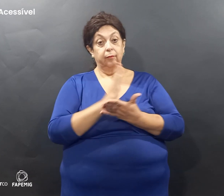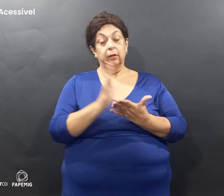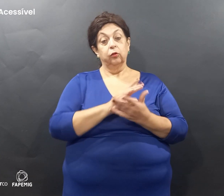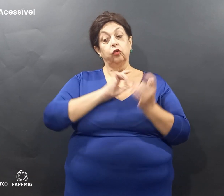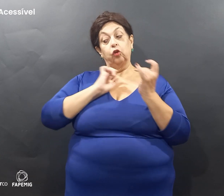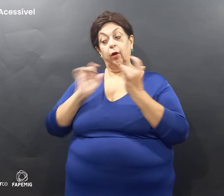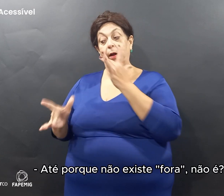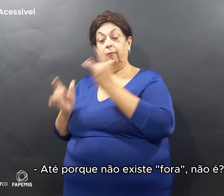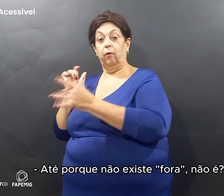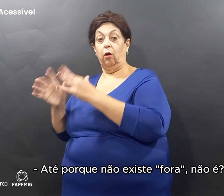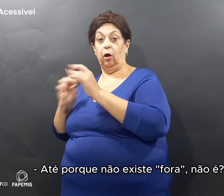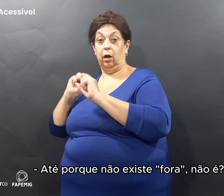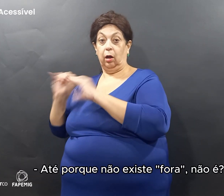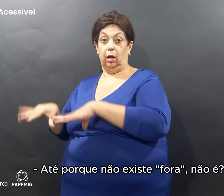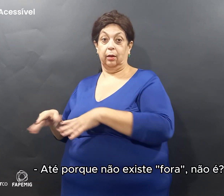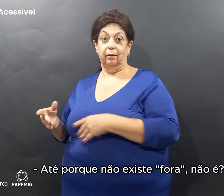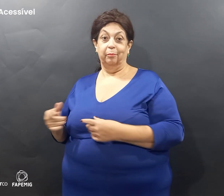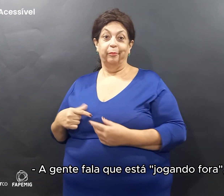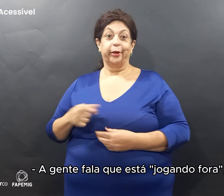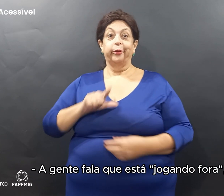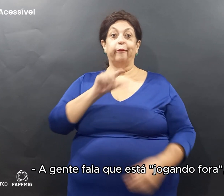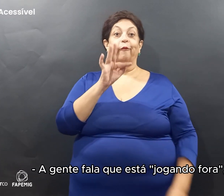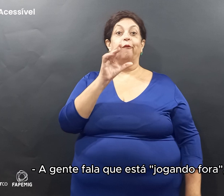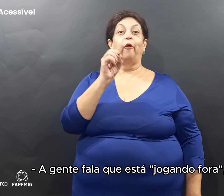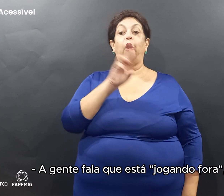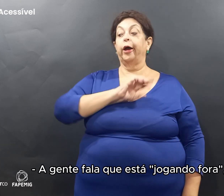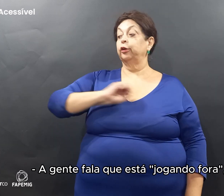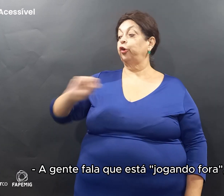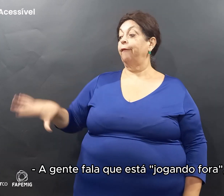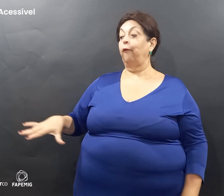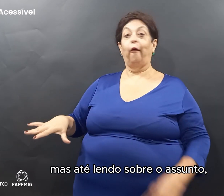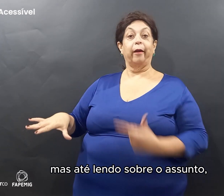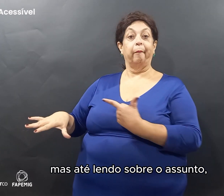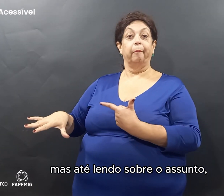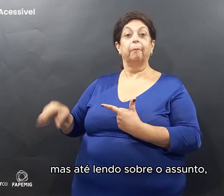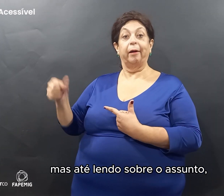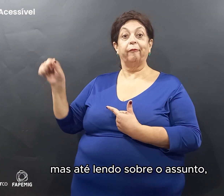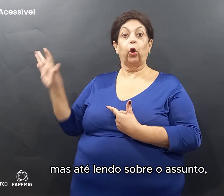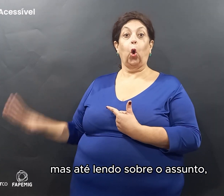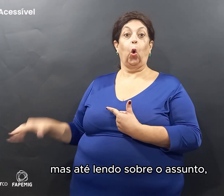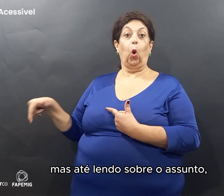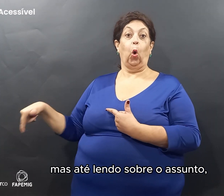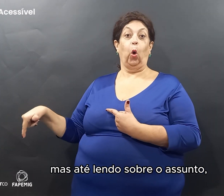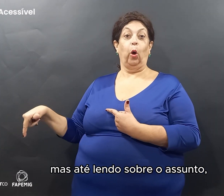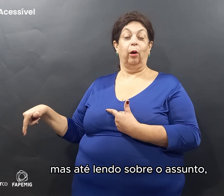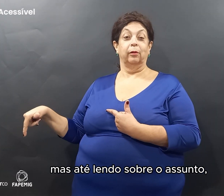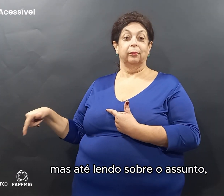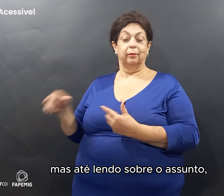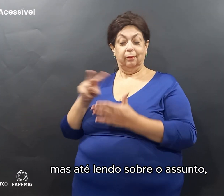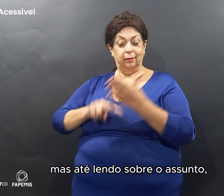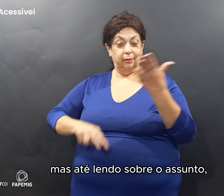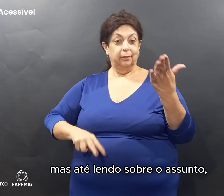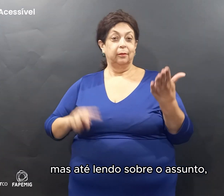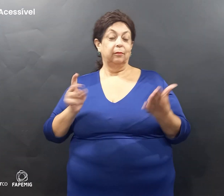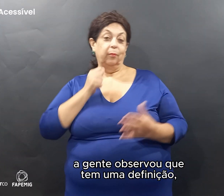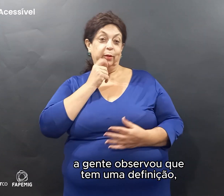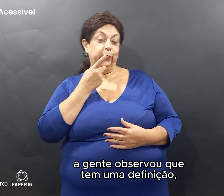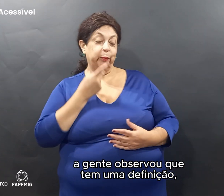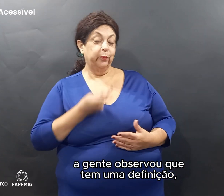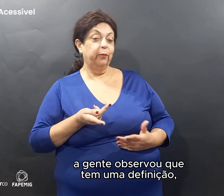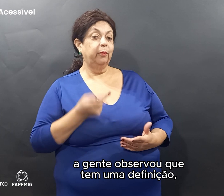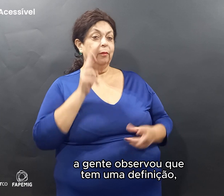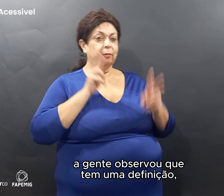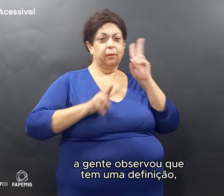ambiente. Né? Até porque não existe fora, né? A gente fala que está jogando fora, mas até lendo sobre o assunto, a